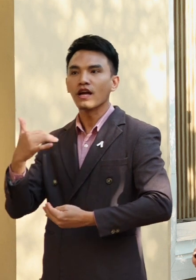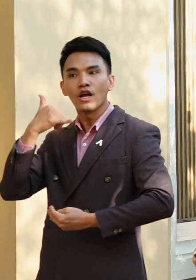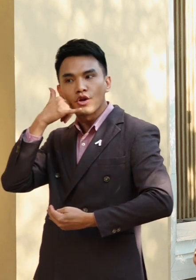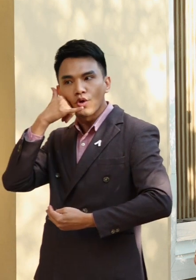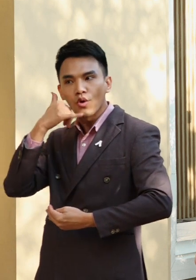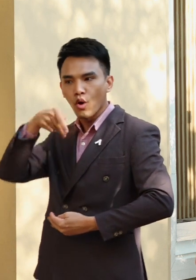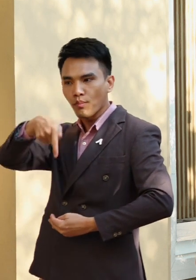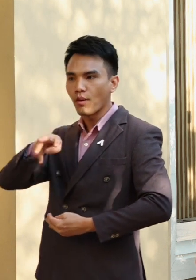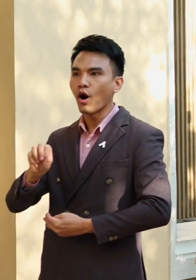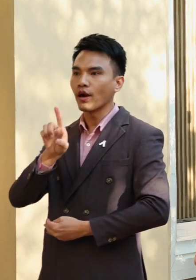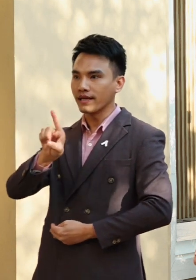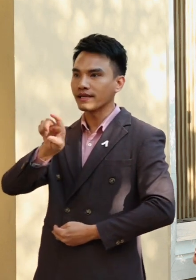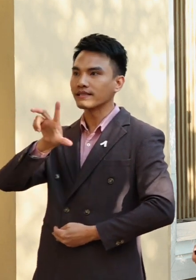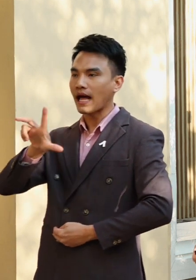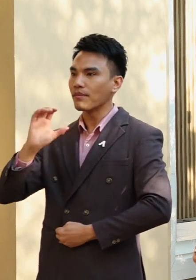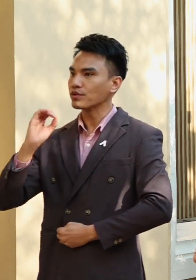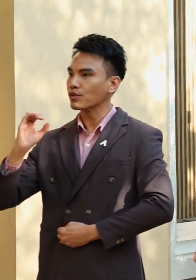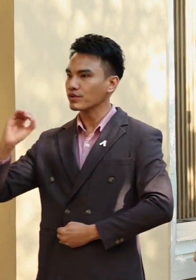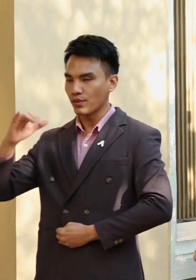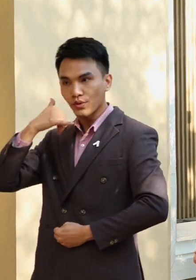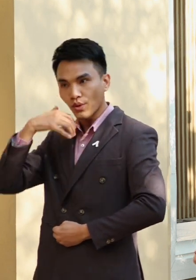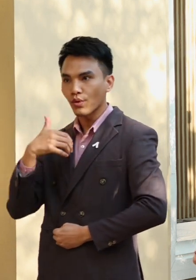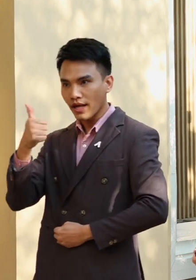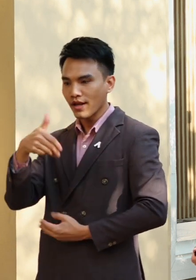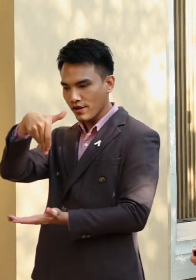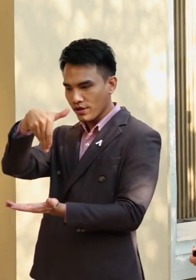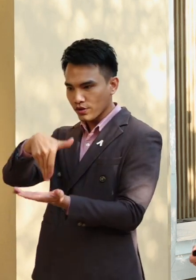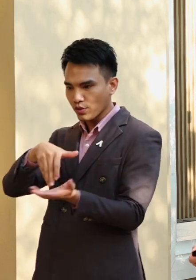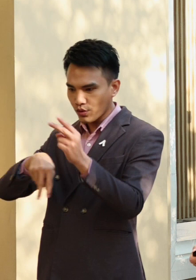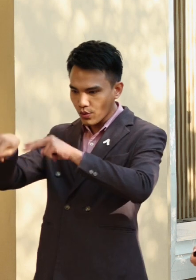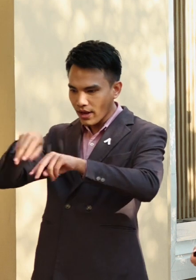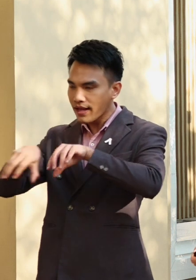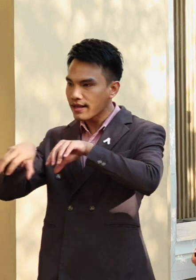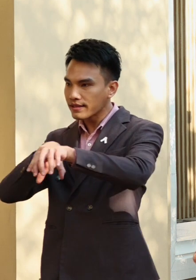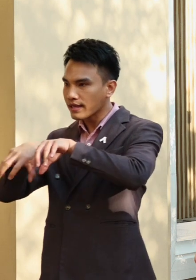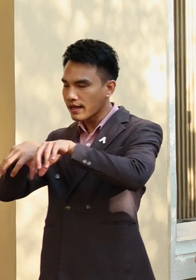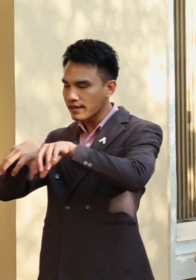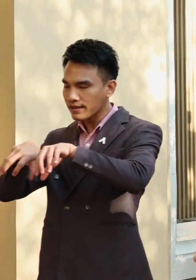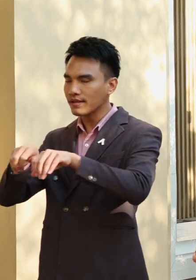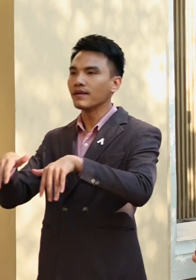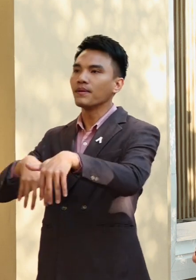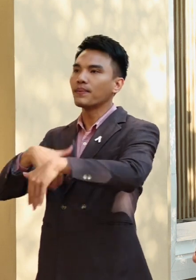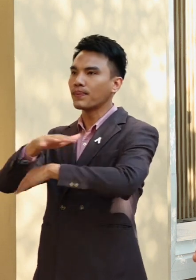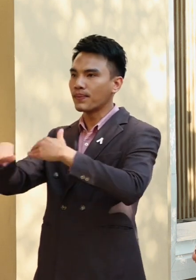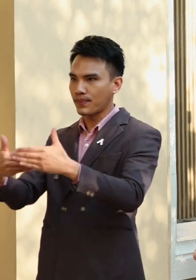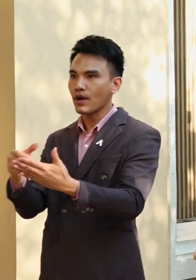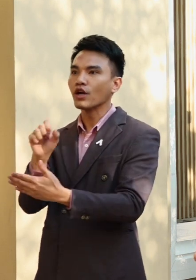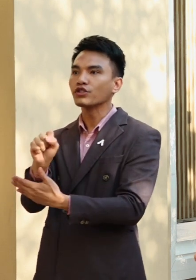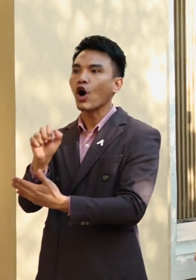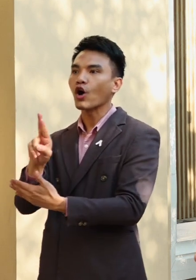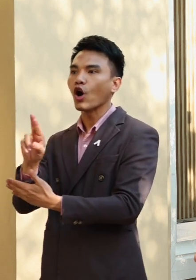ของพม.นะครับ1300นะครับซึ่งศูนย์เร่งรัดจัดการสวัสดิภาพประชาชนหรือส